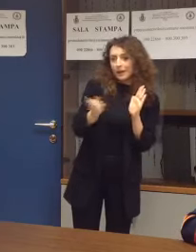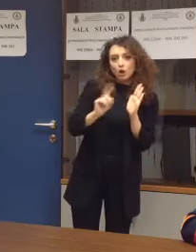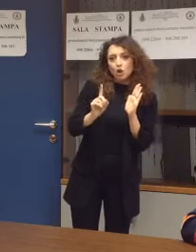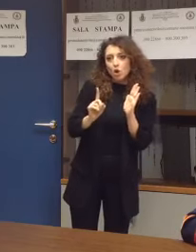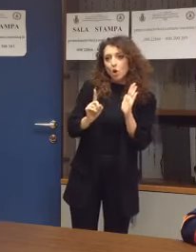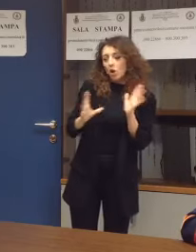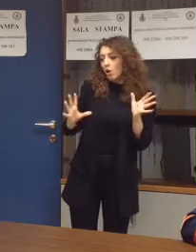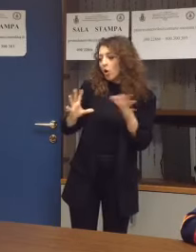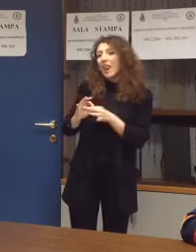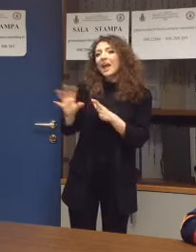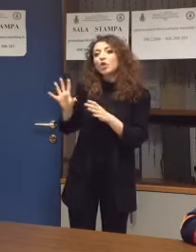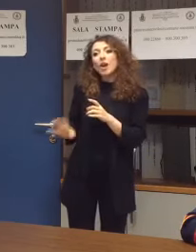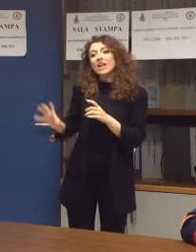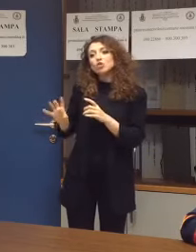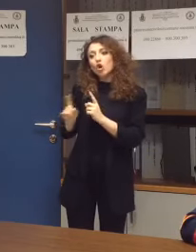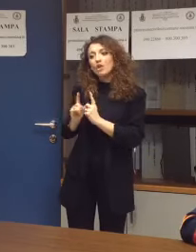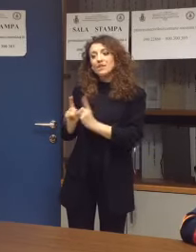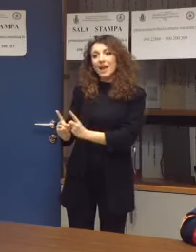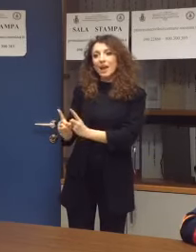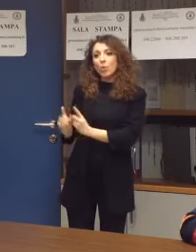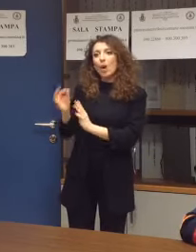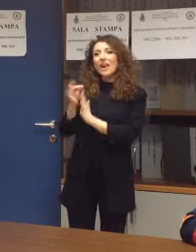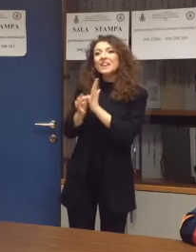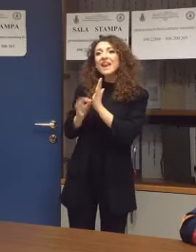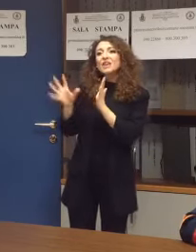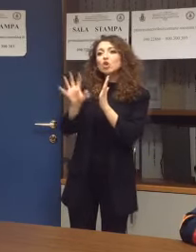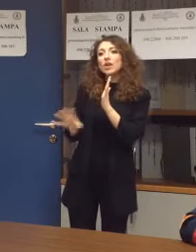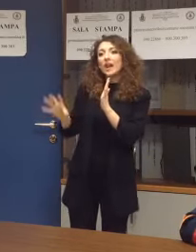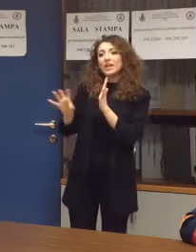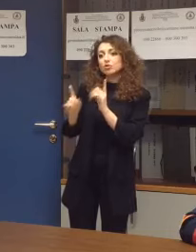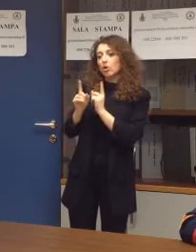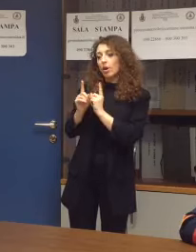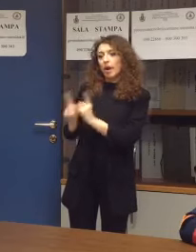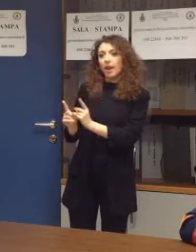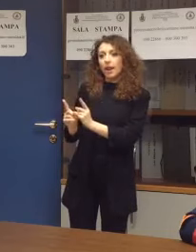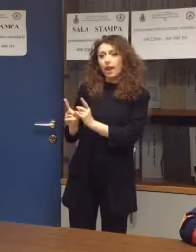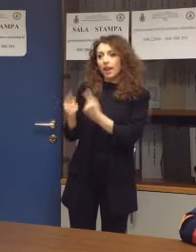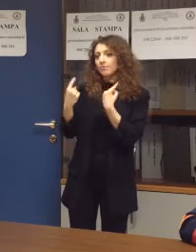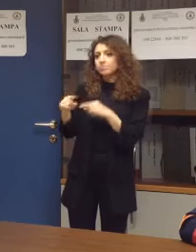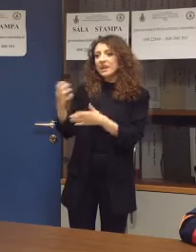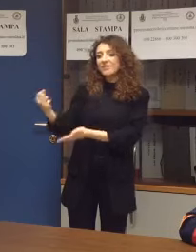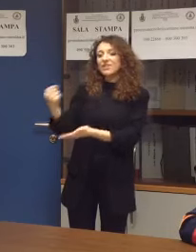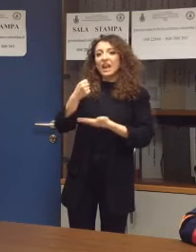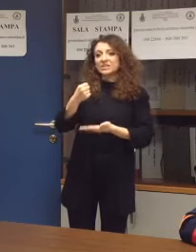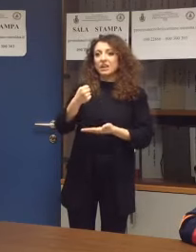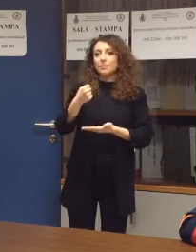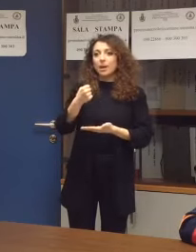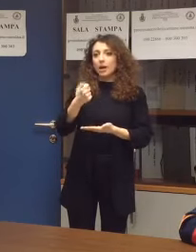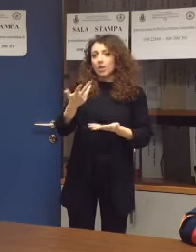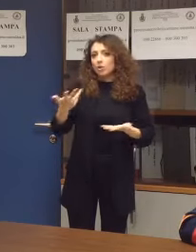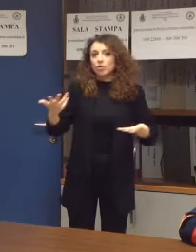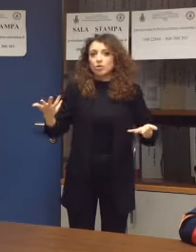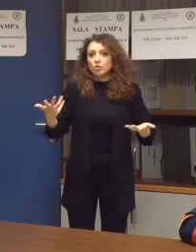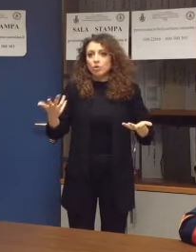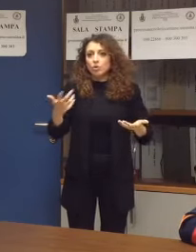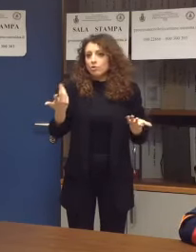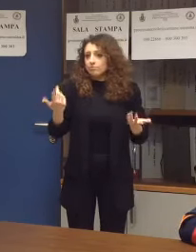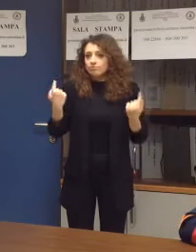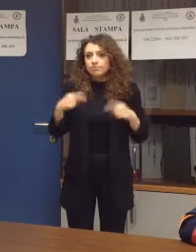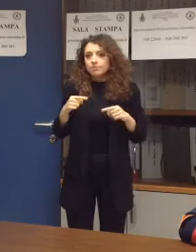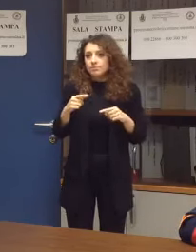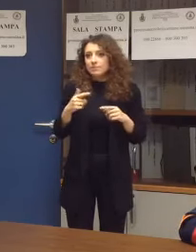siamo attenuti a quelle che erano le indicazioni regionali per poter utilizzare questo finanziamento, perché non potevamo fare diversamente,